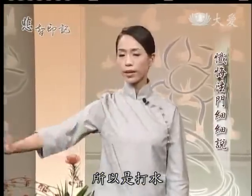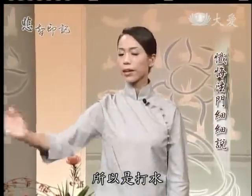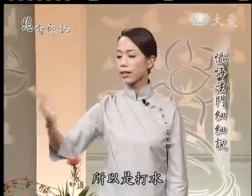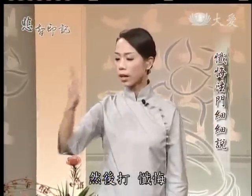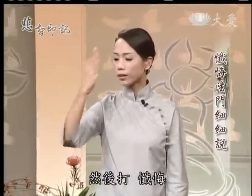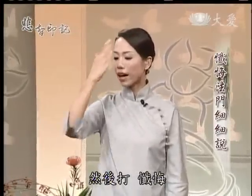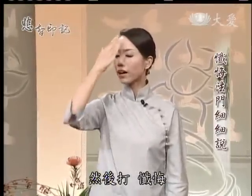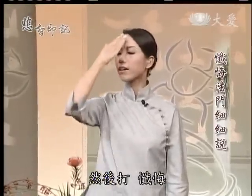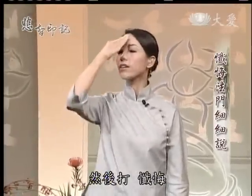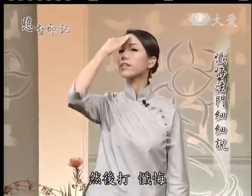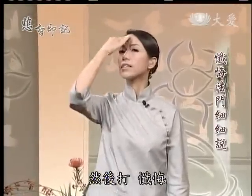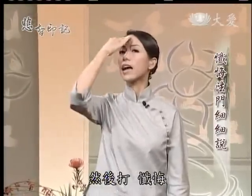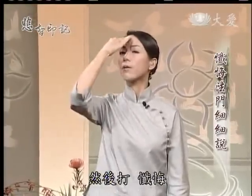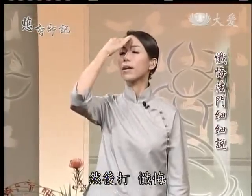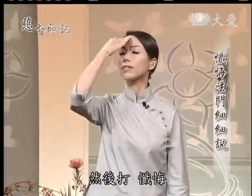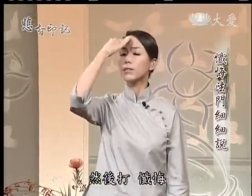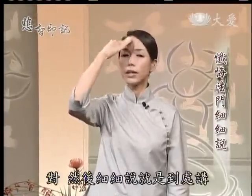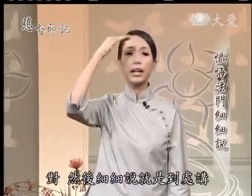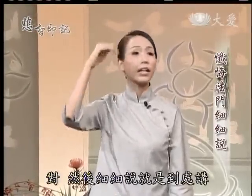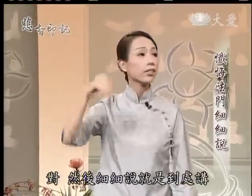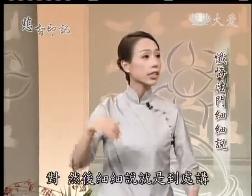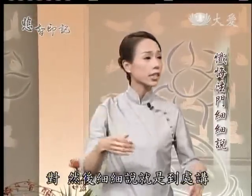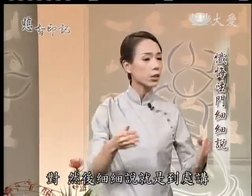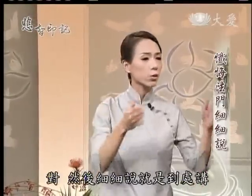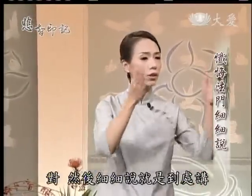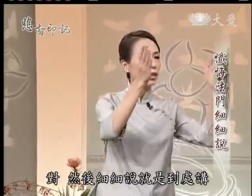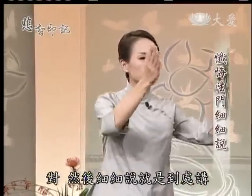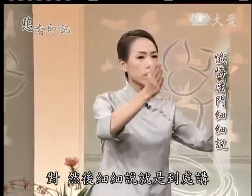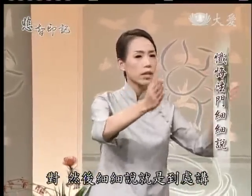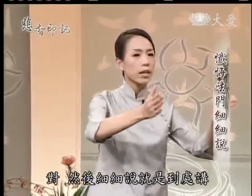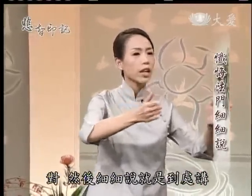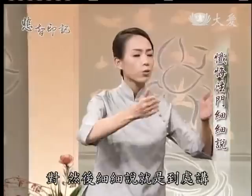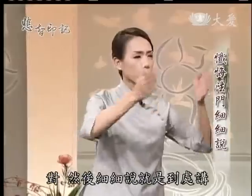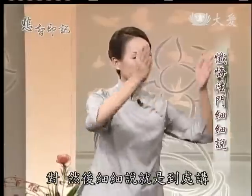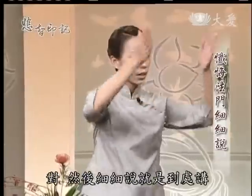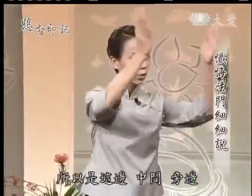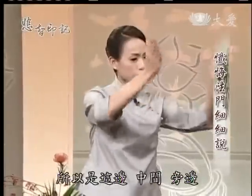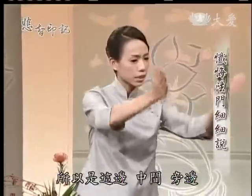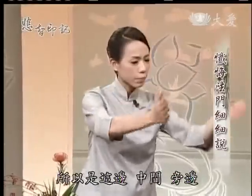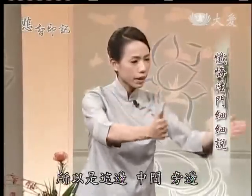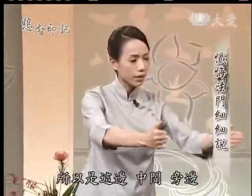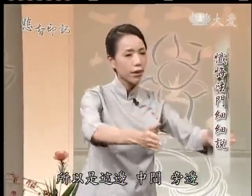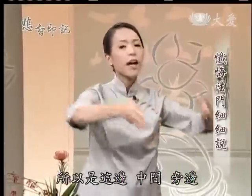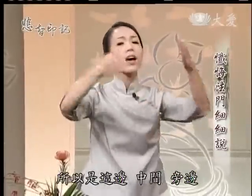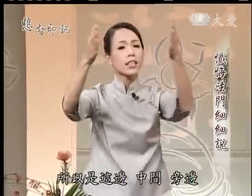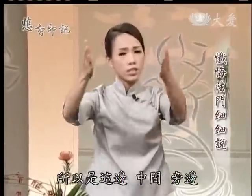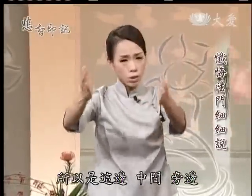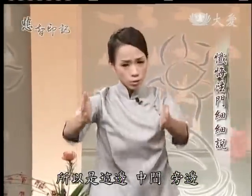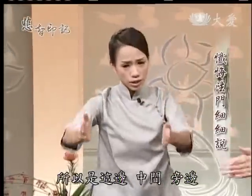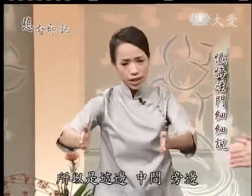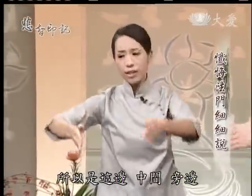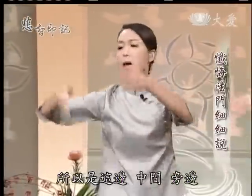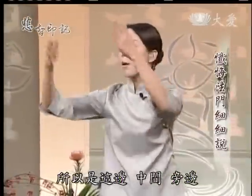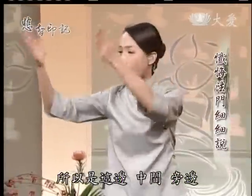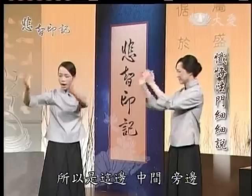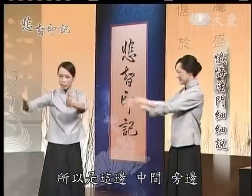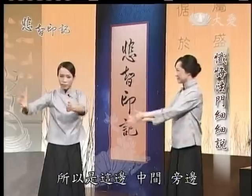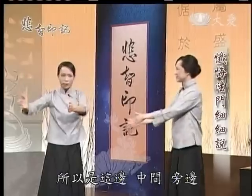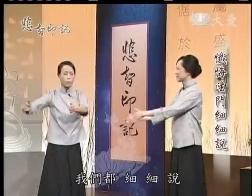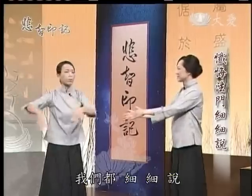水然后打忏悔，对，然后细细说呢就是到处讲，所以是这边中间旁边我们